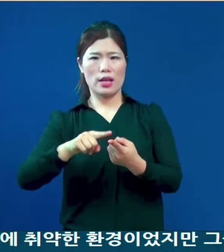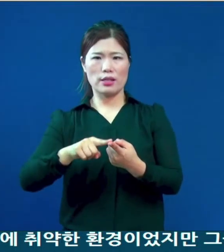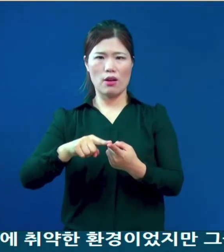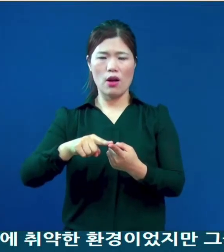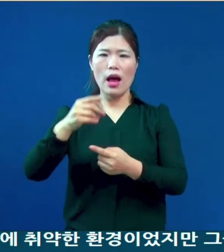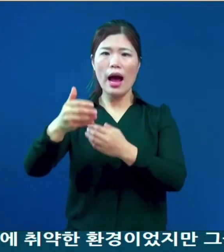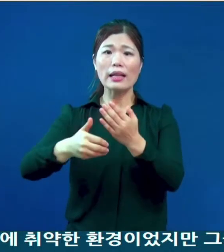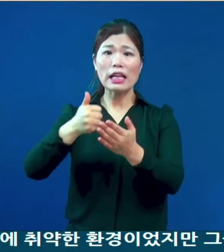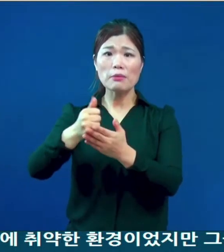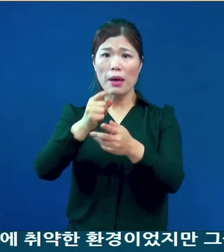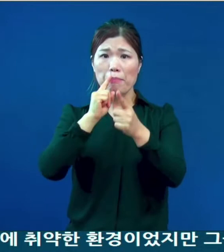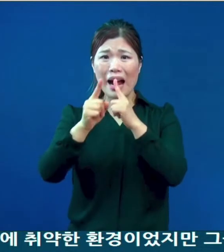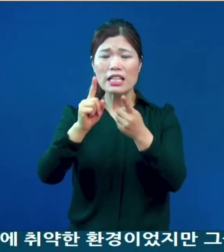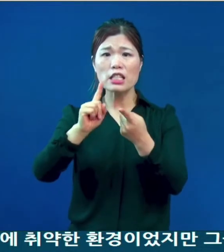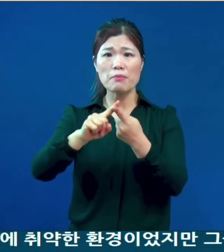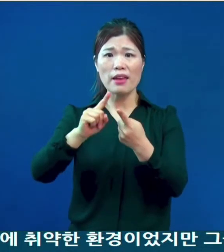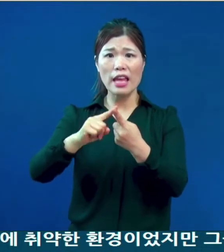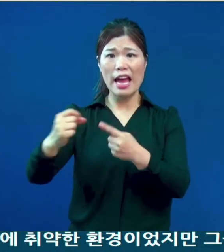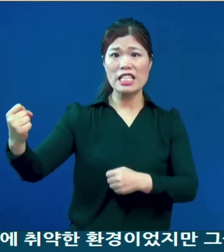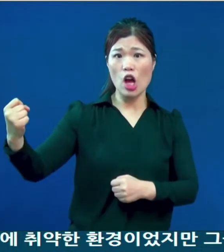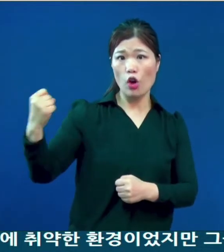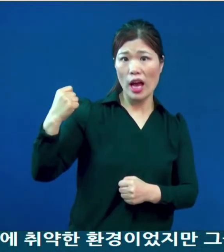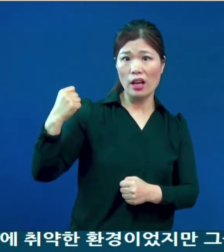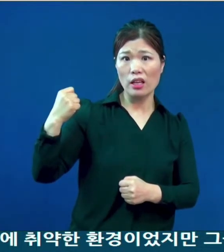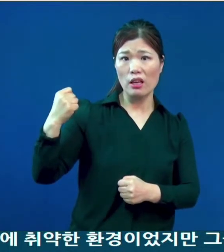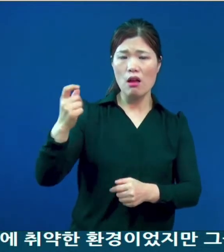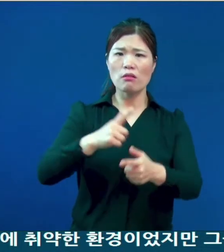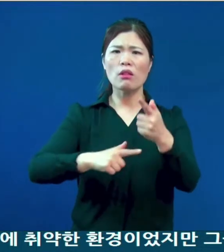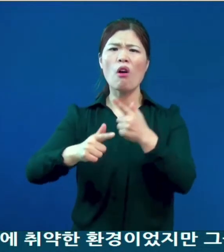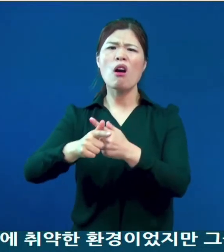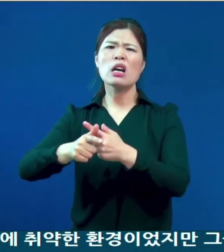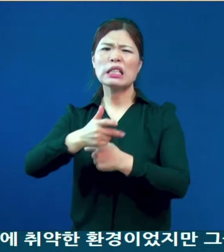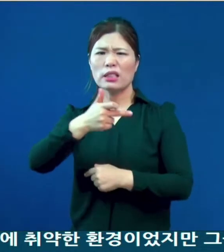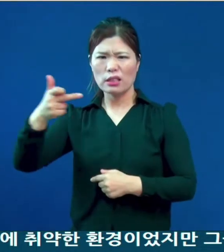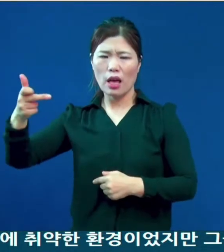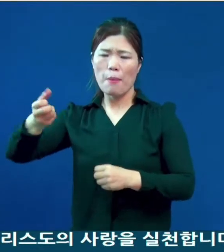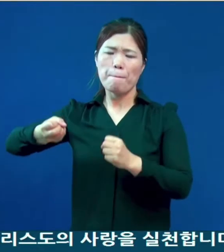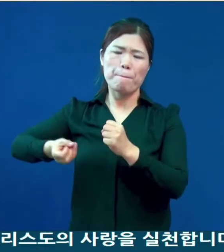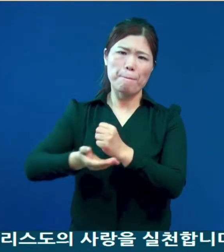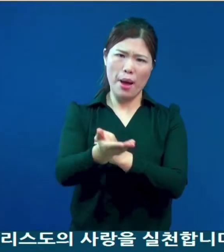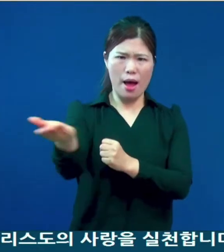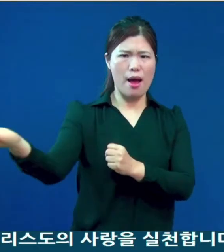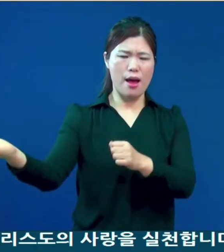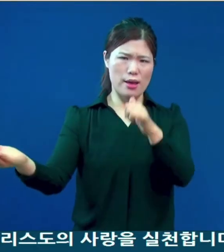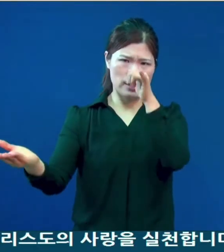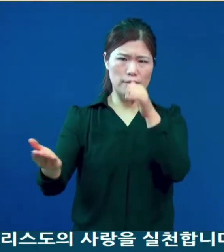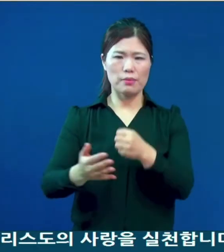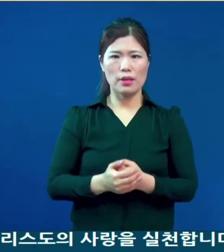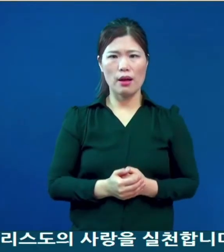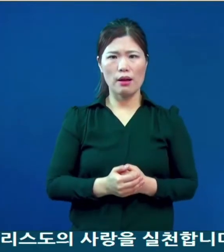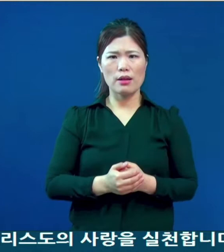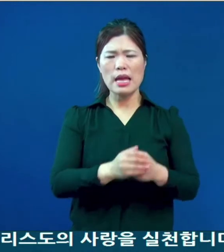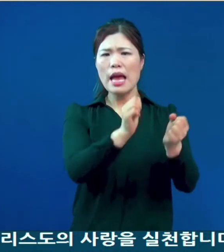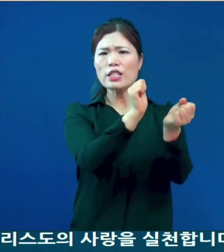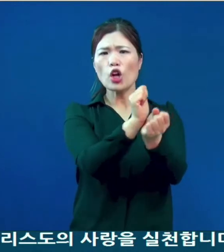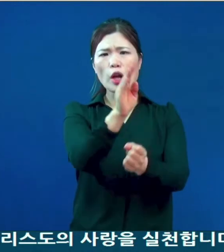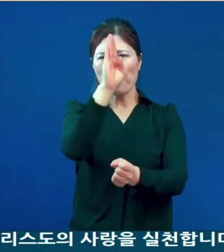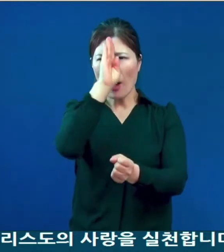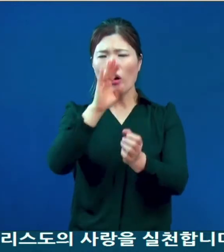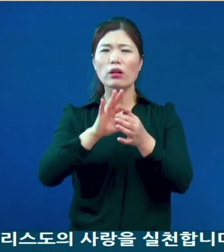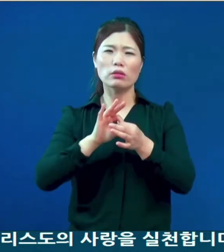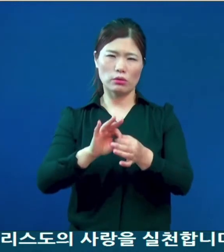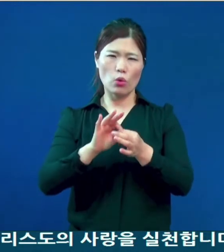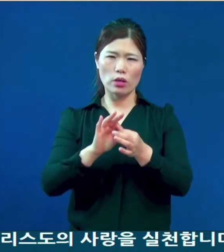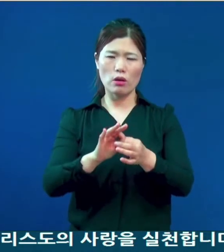말씀의 영향력이 그들의 삶에 더 큰 영향력으로 찾아왔다라는 것입니다. 그러면서 전염병을 통해